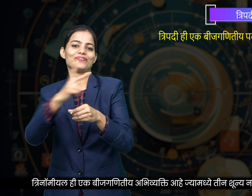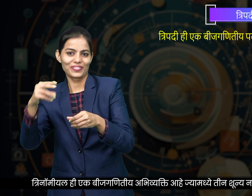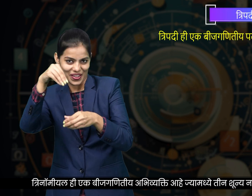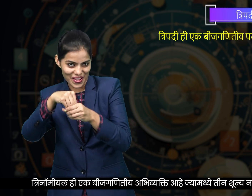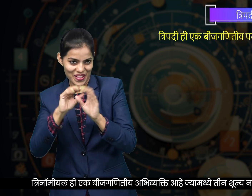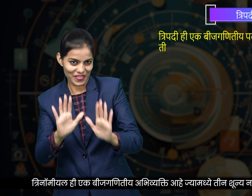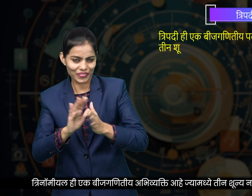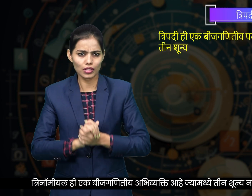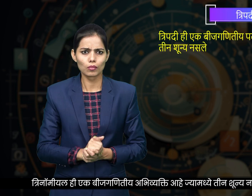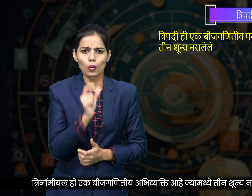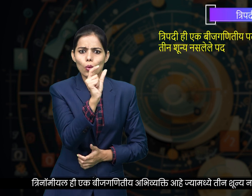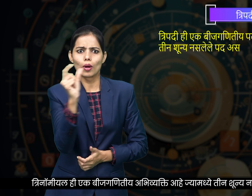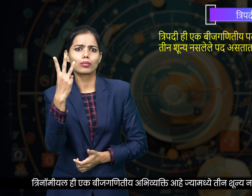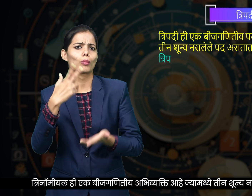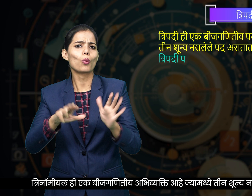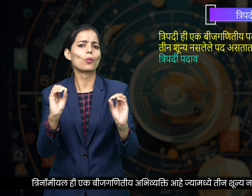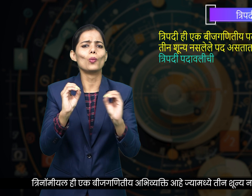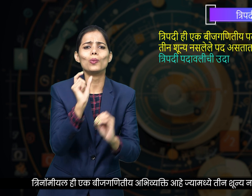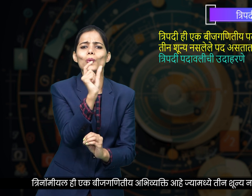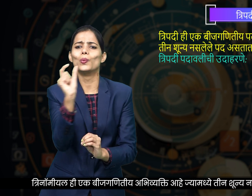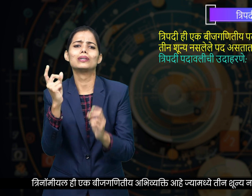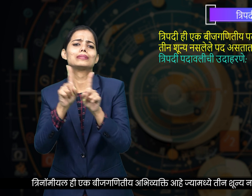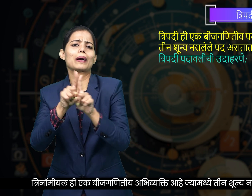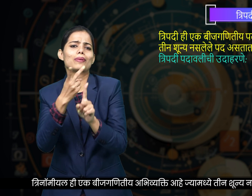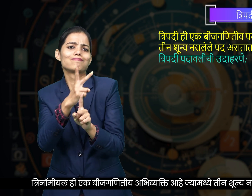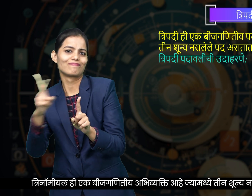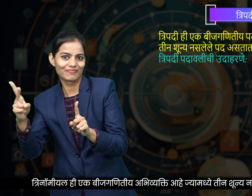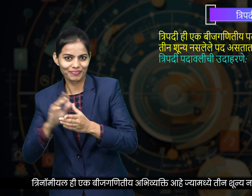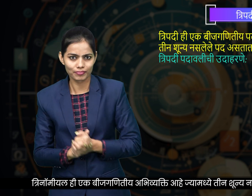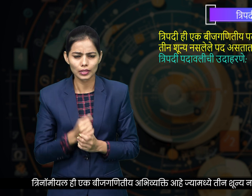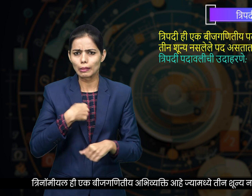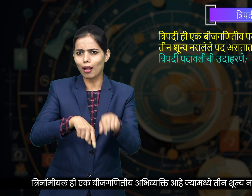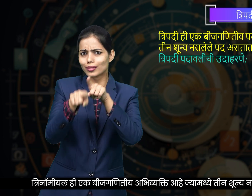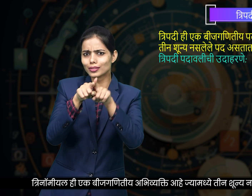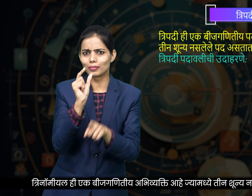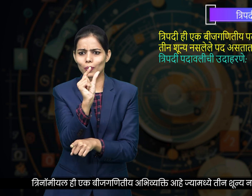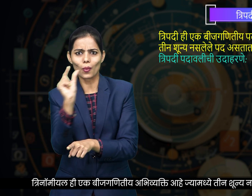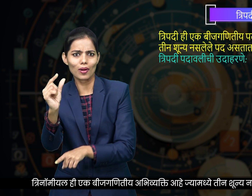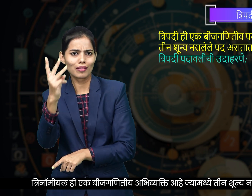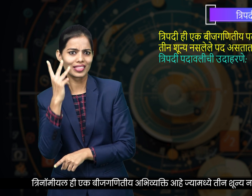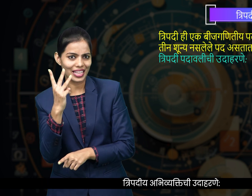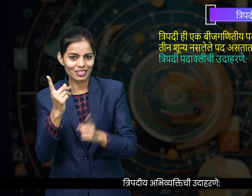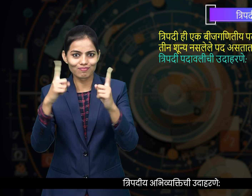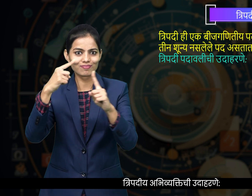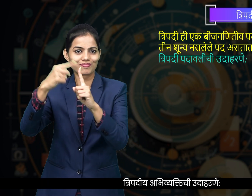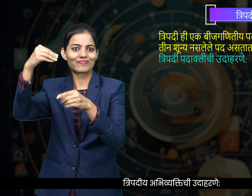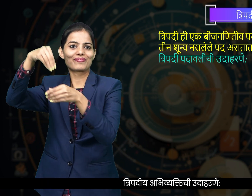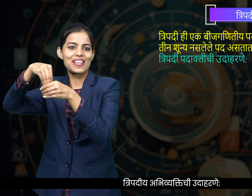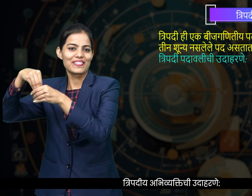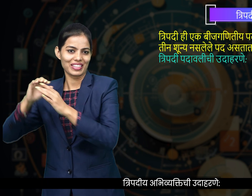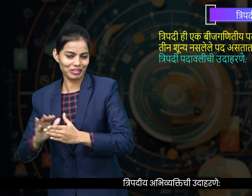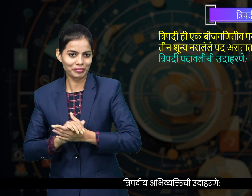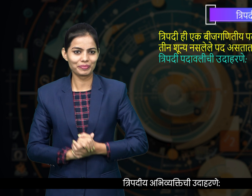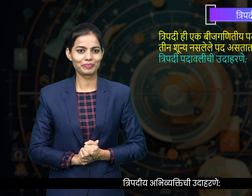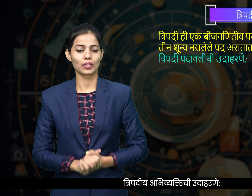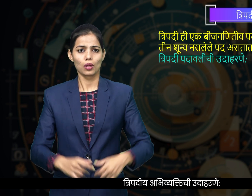त्रिनॉमियल ही एक बीजगणितीय अभिव्यक्ती आहे ज्यामध्ये 3 शून्य नसलेले पद असतात. त्रिपदीय